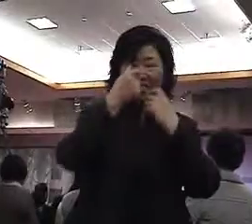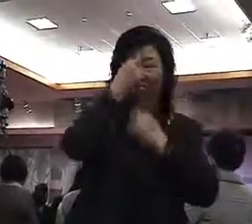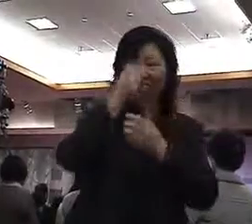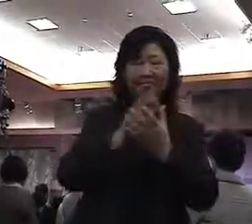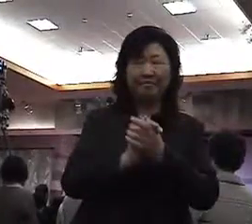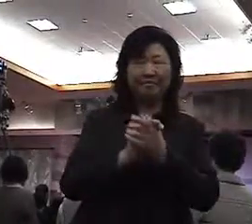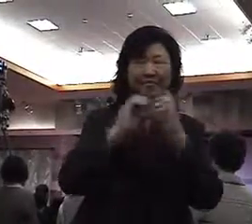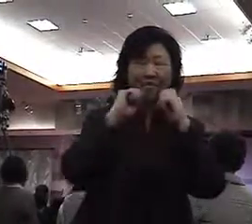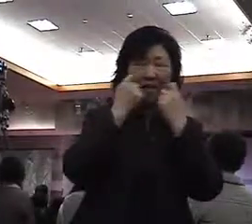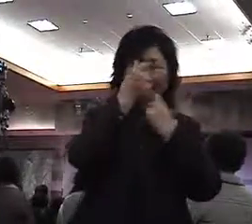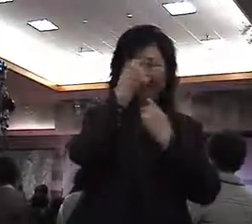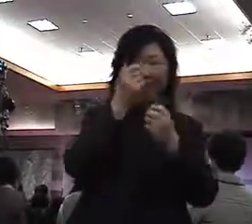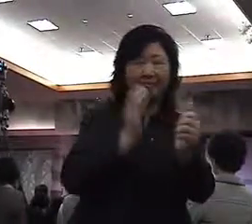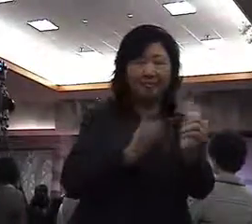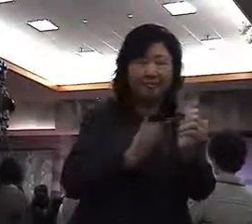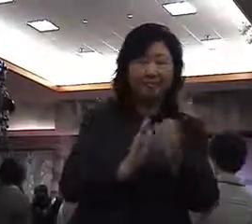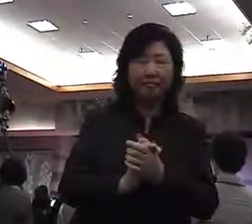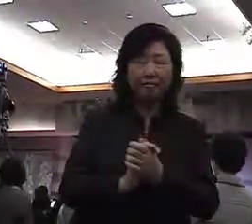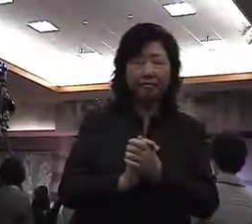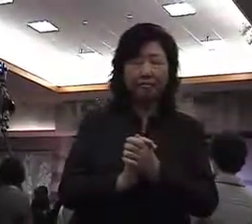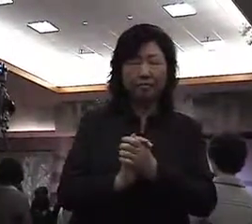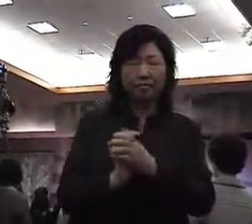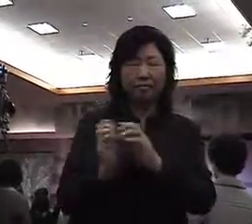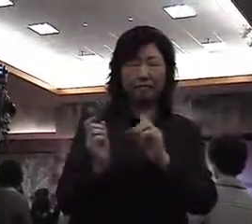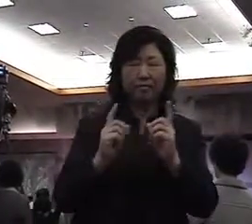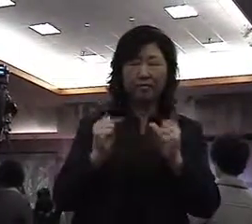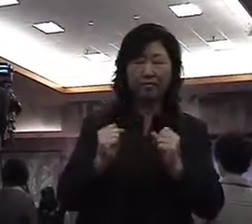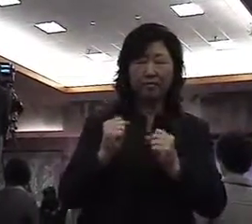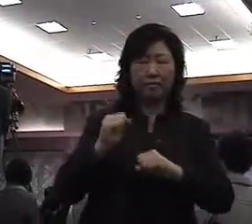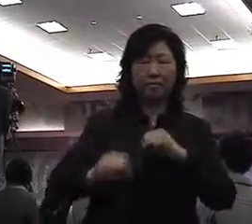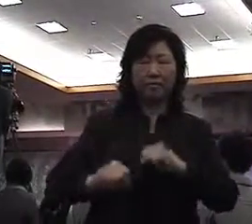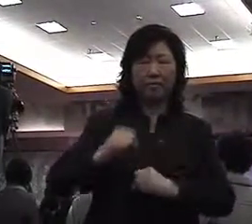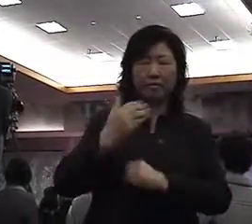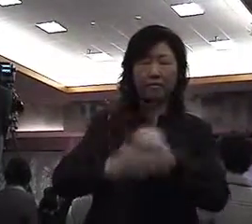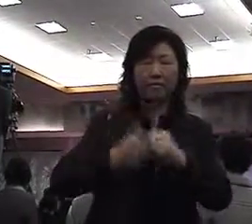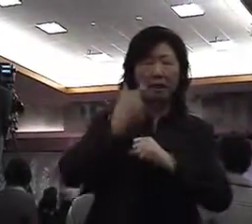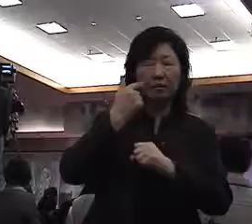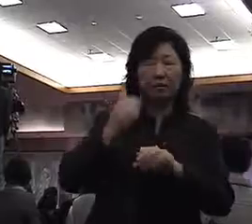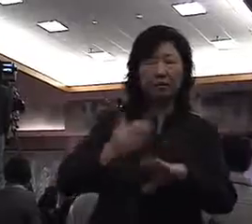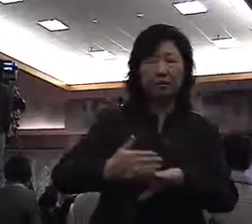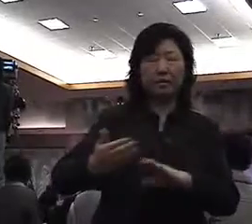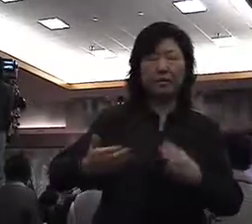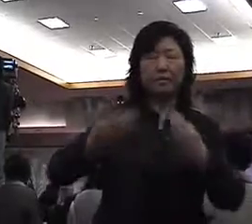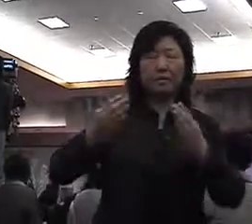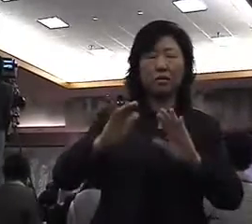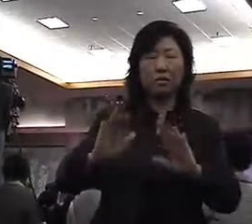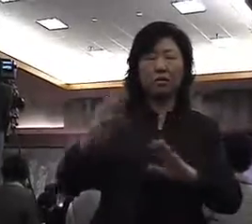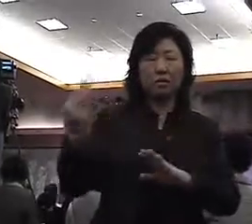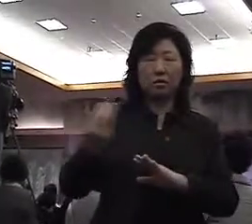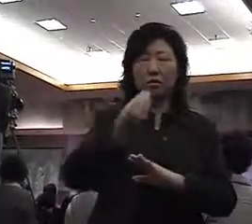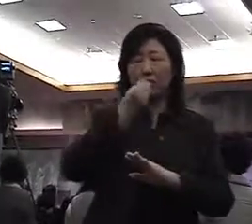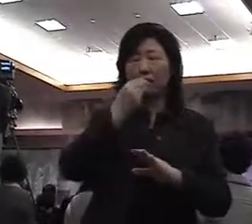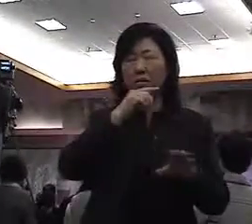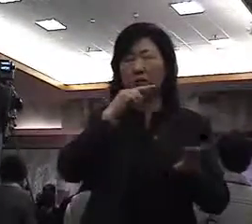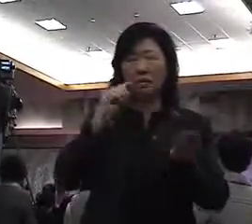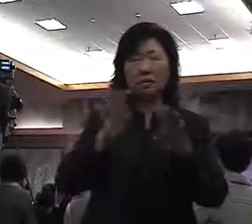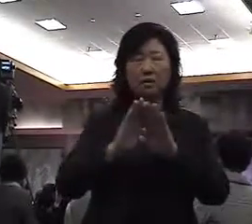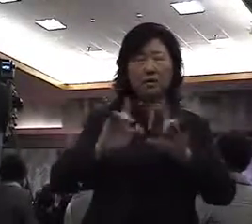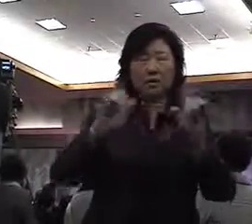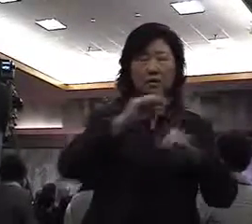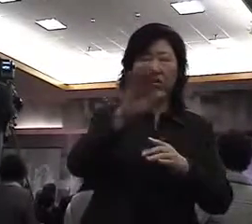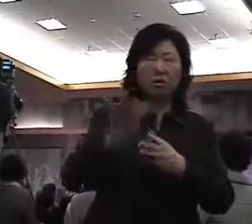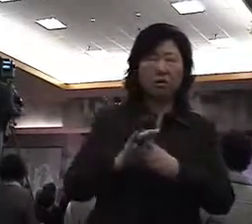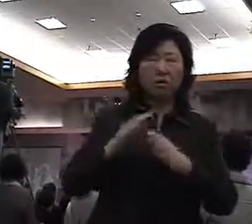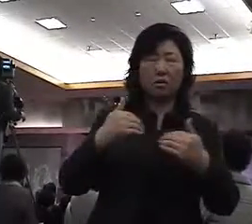이 시간 주의 임재와 능력으로 우리를 사로잡아 주시옵소서. 가만히 세상에 모아주시는 가운데 하나님의